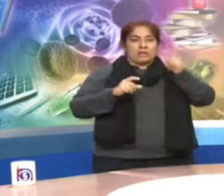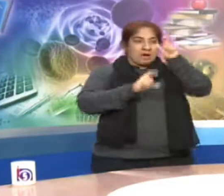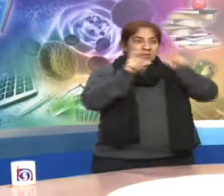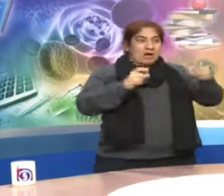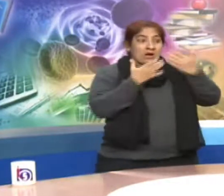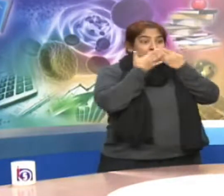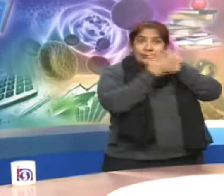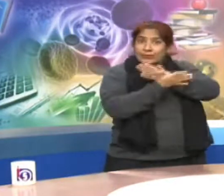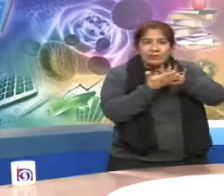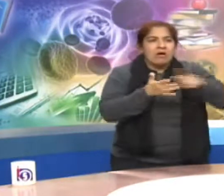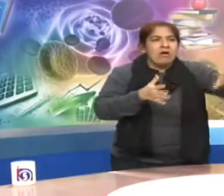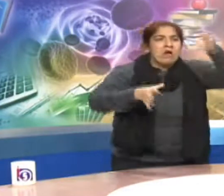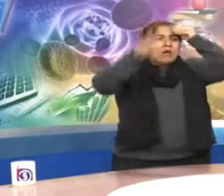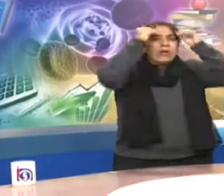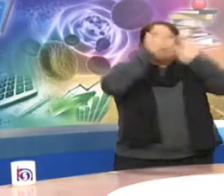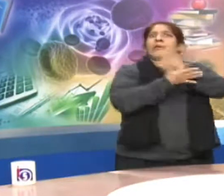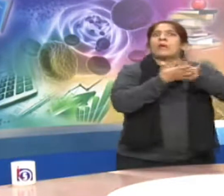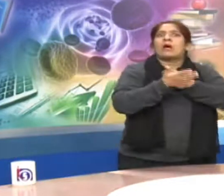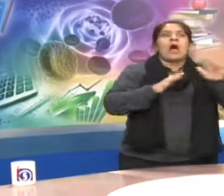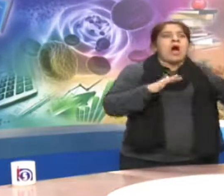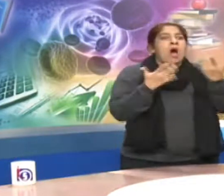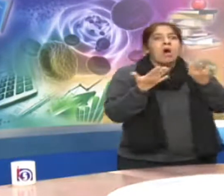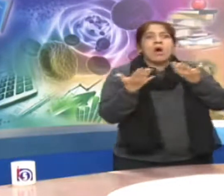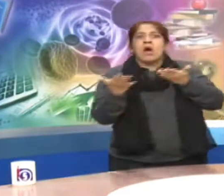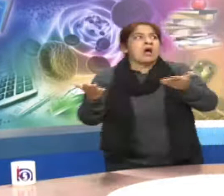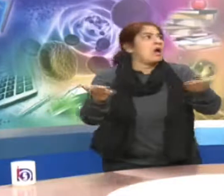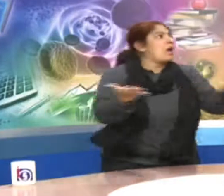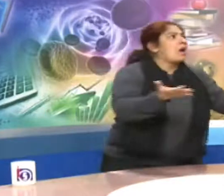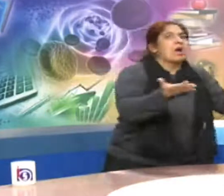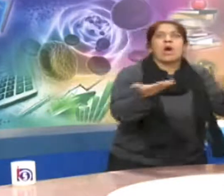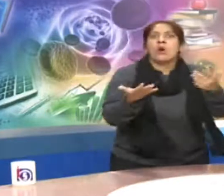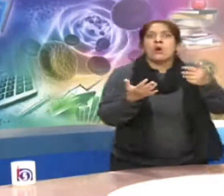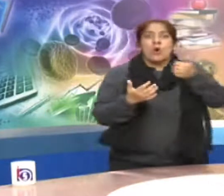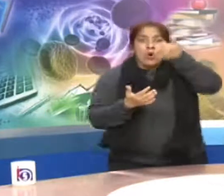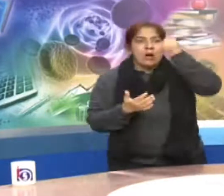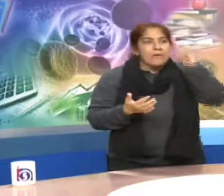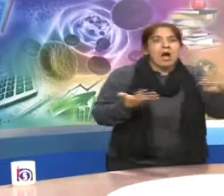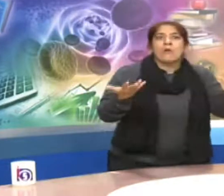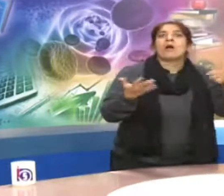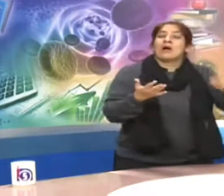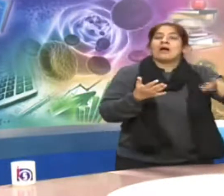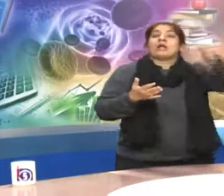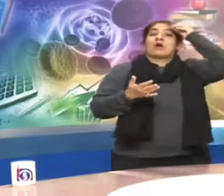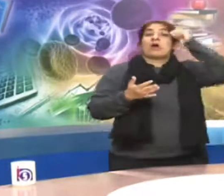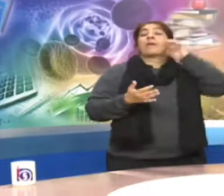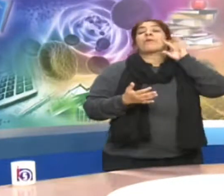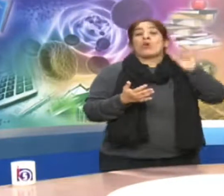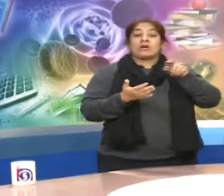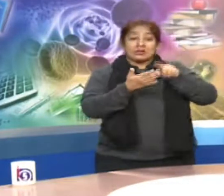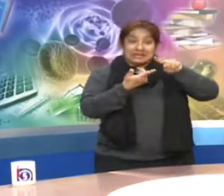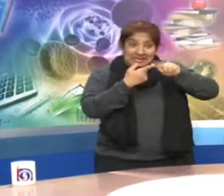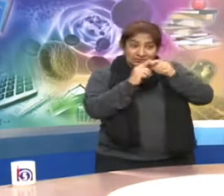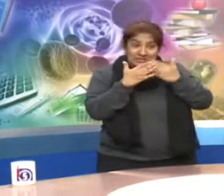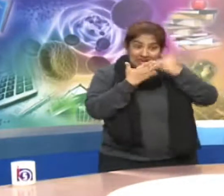It is very important to be educated. Consumer education